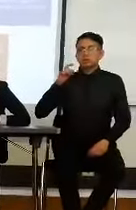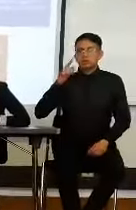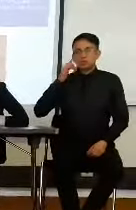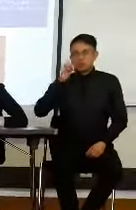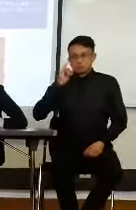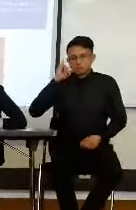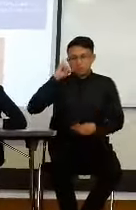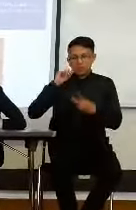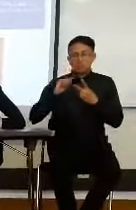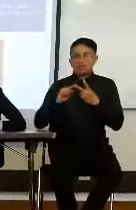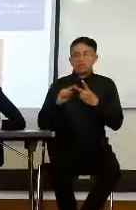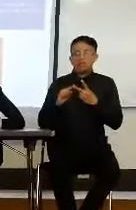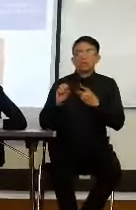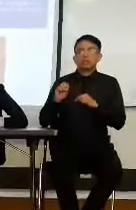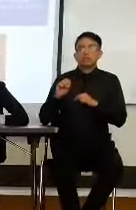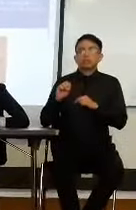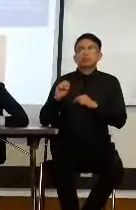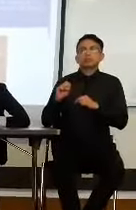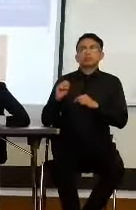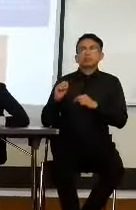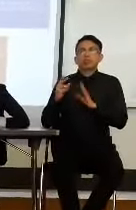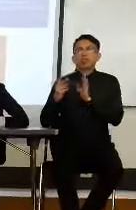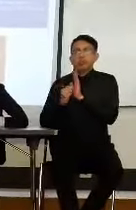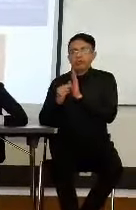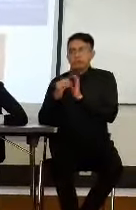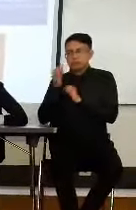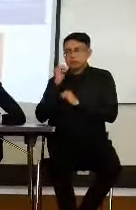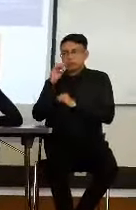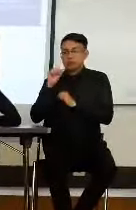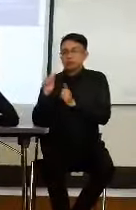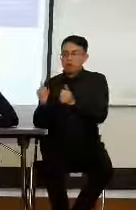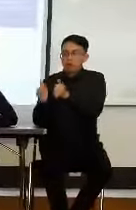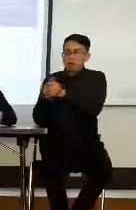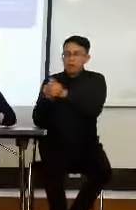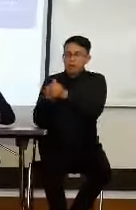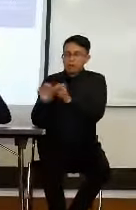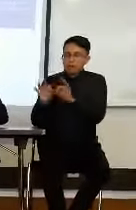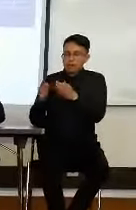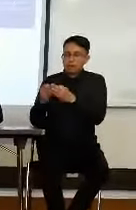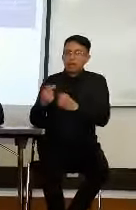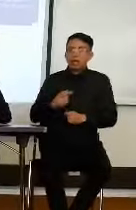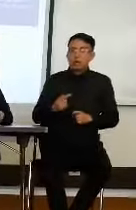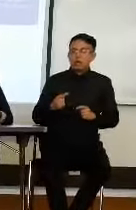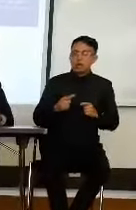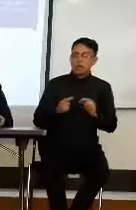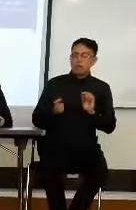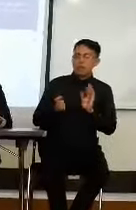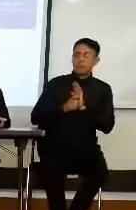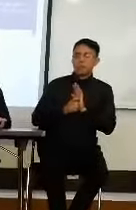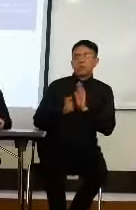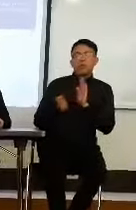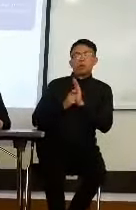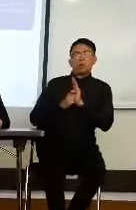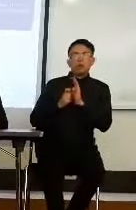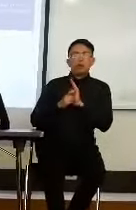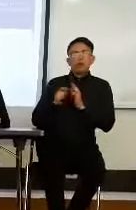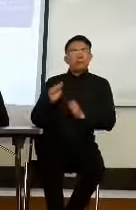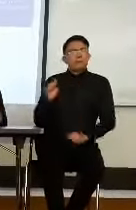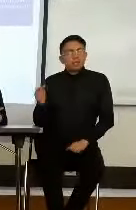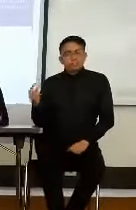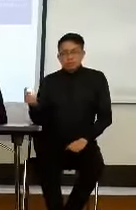no vamos a solicitar que venga otro familiar, no vamos a empezar a poner una serie de barreras que impidan el